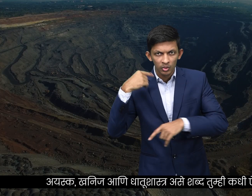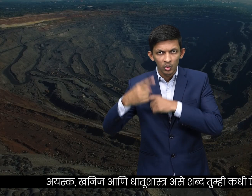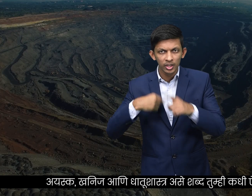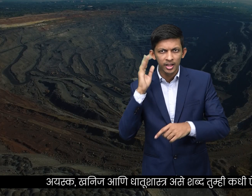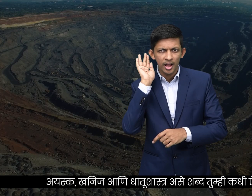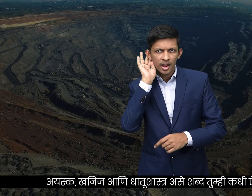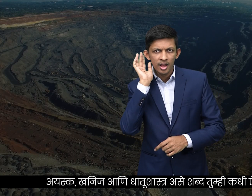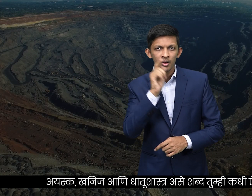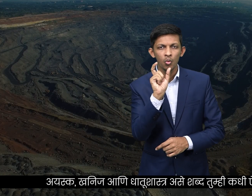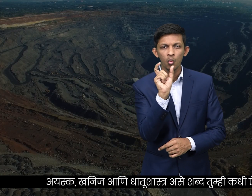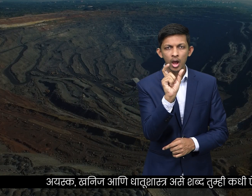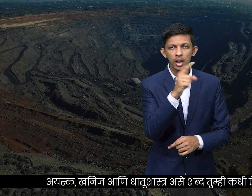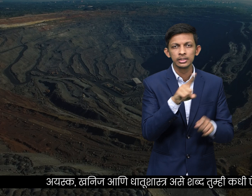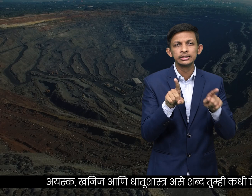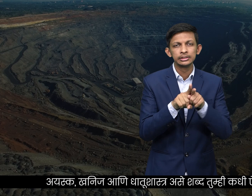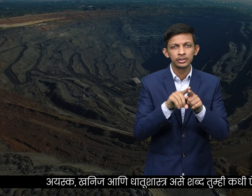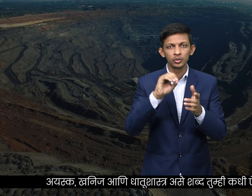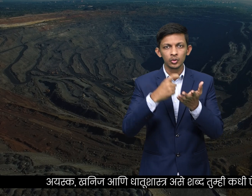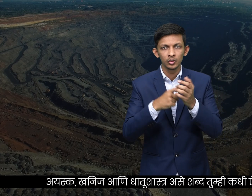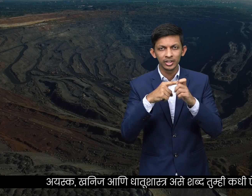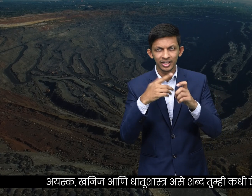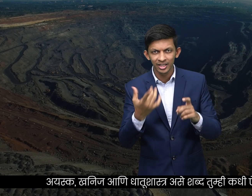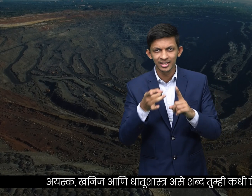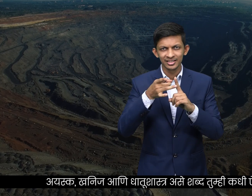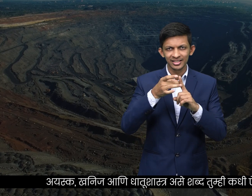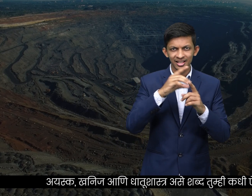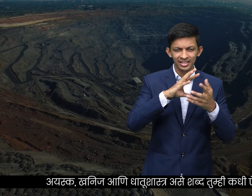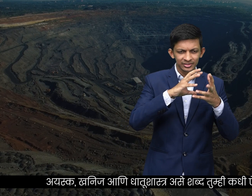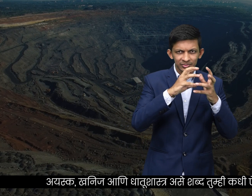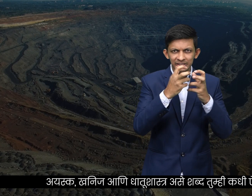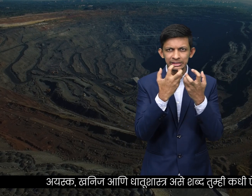अयस्क, खनिज आणि धातुशास्त्र असे शब्द तुम्ही कधी ऐकले आहेत का?